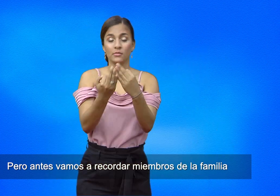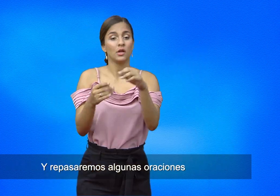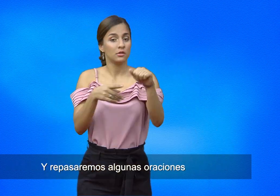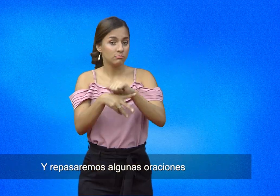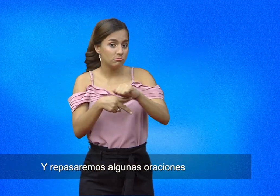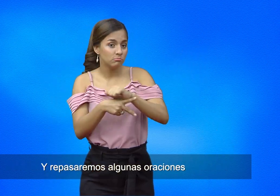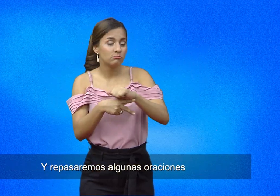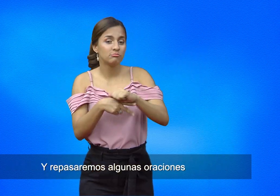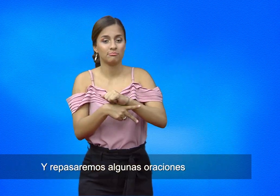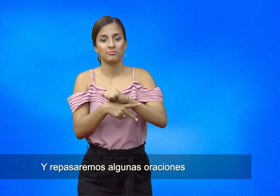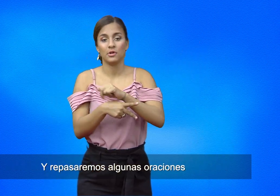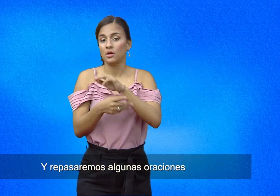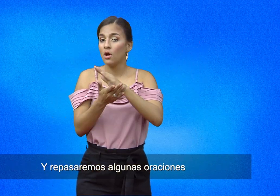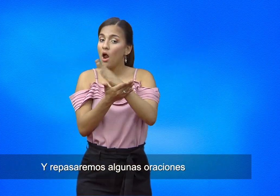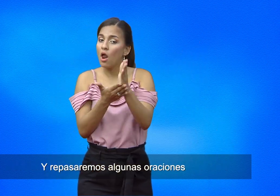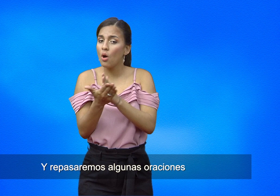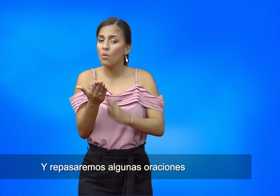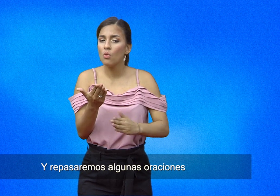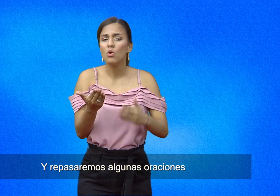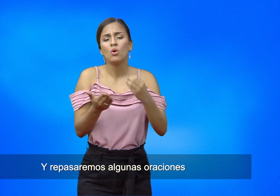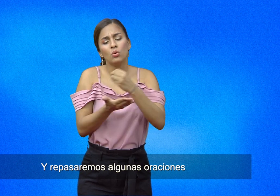repasaremos algunas oraciones